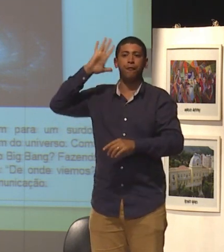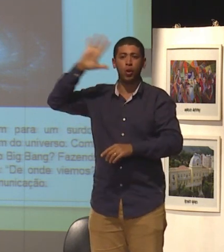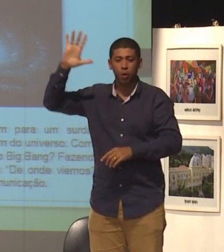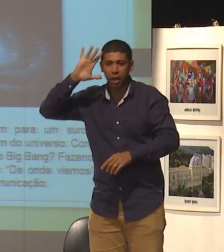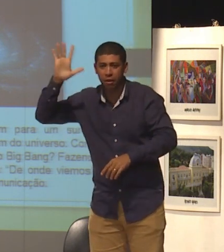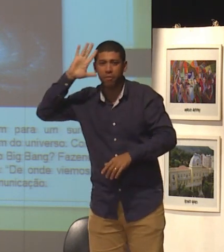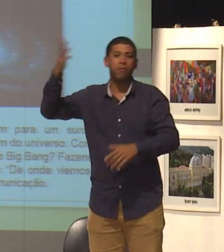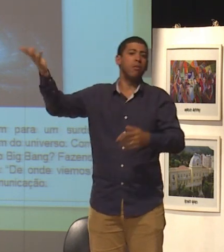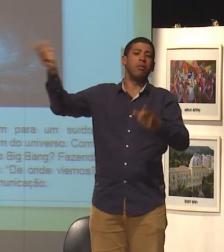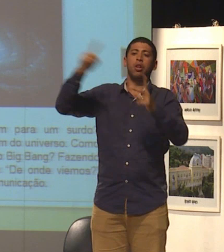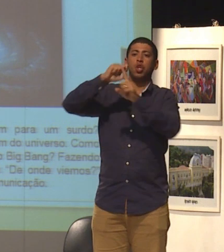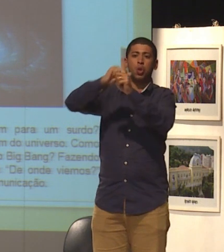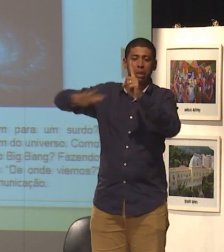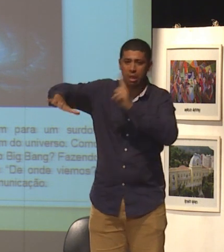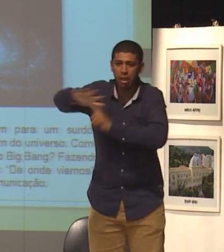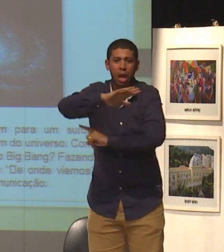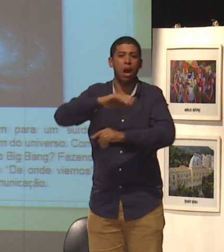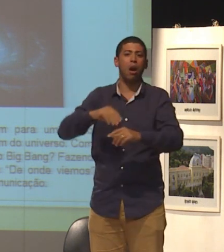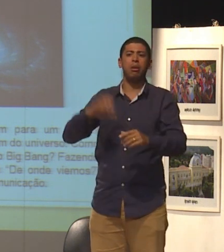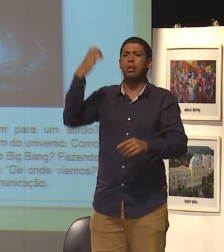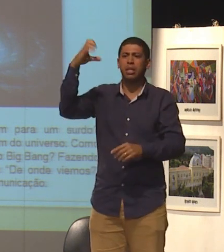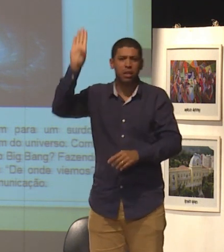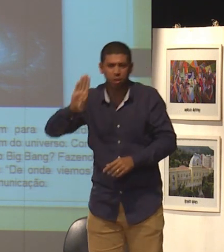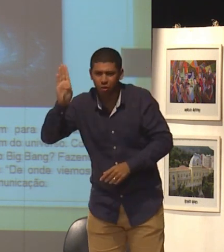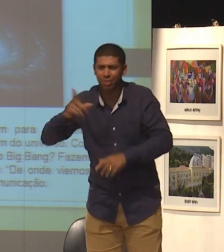mas será que é só com as ciências? Não, você tem questão da filosofia,